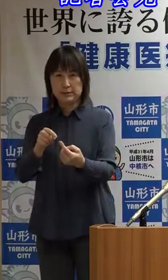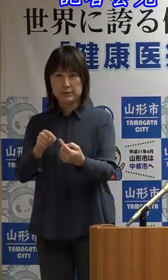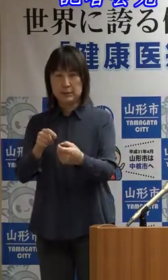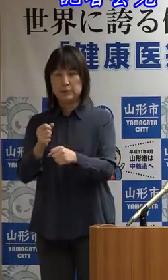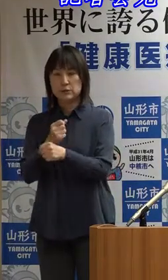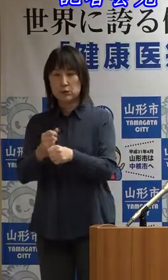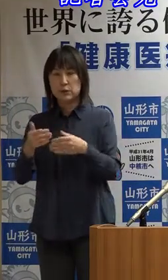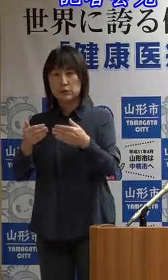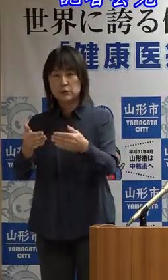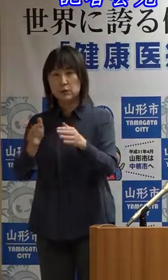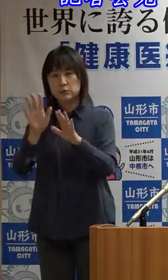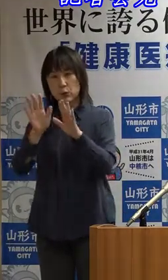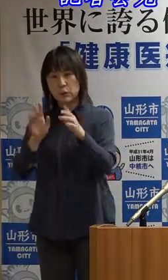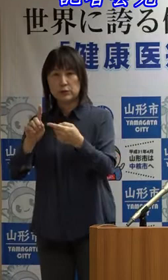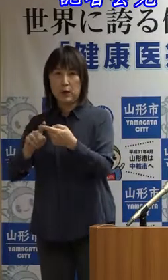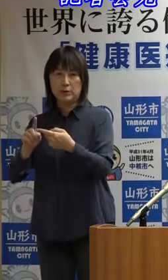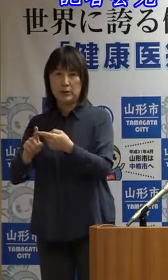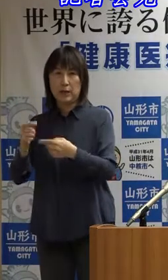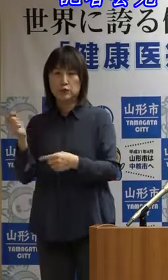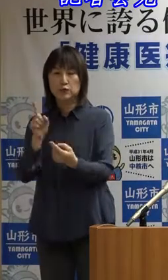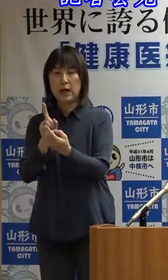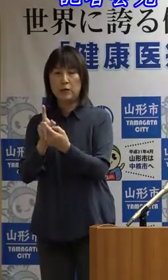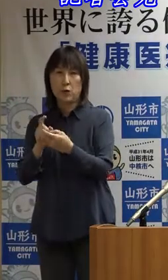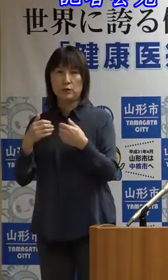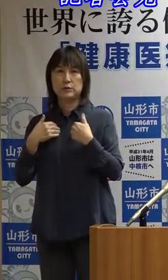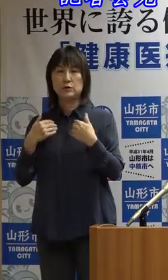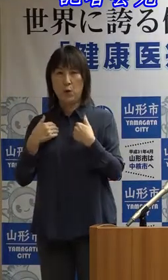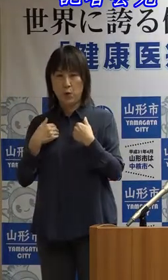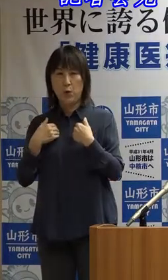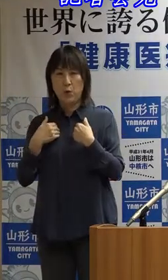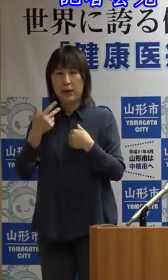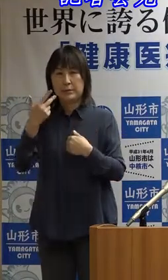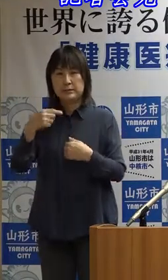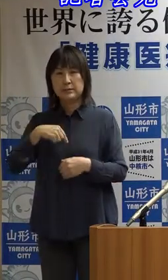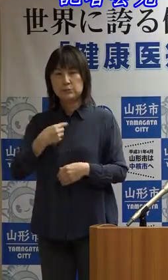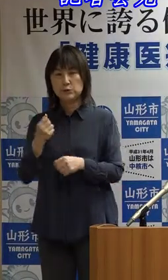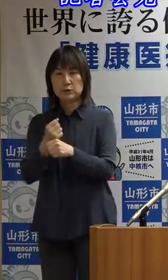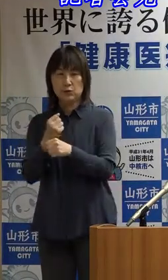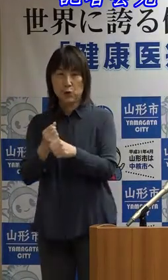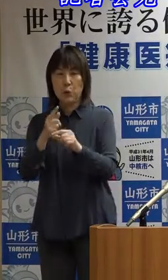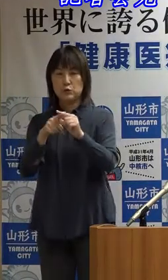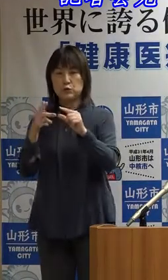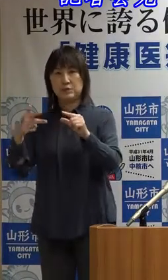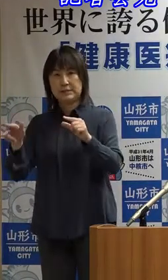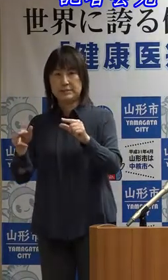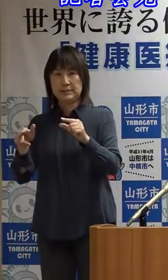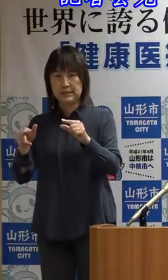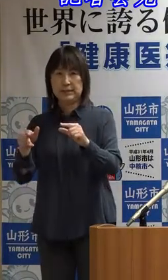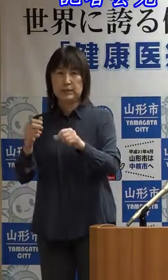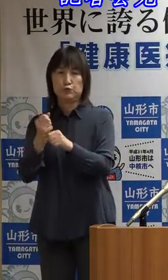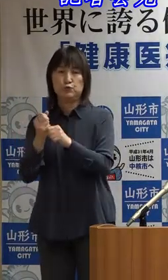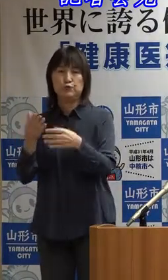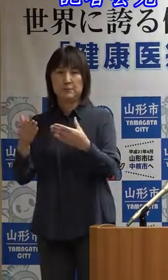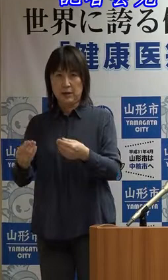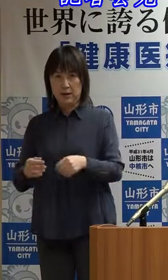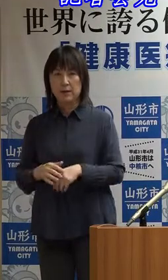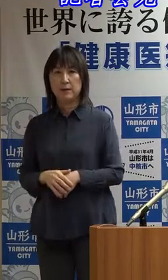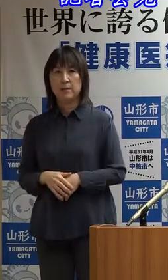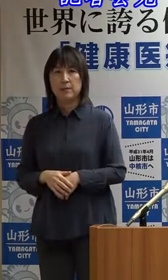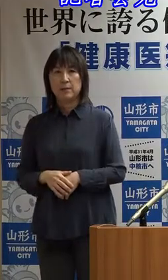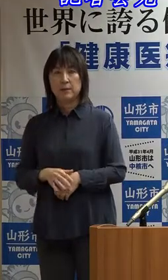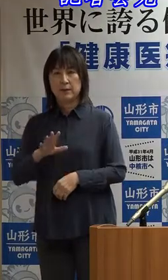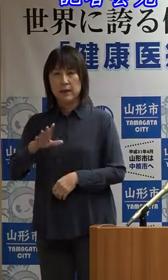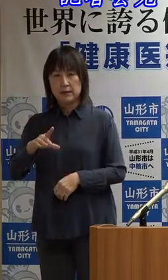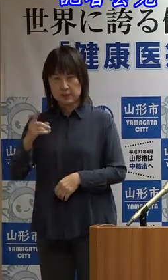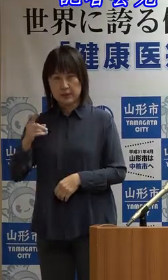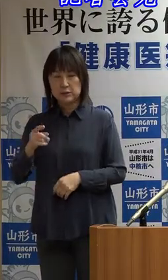進捗状況に基づき速やかな対応が必要な市単独事業などを中心に編成したものです。は